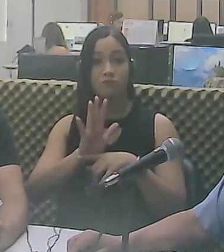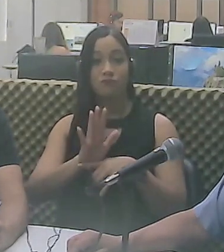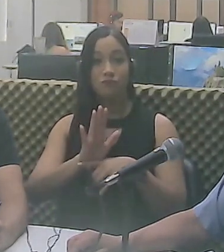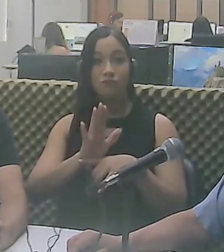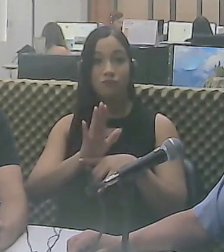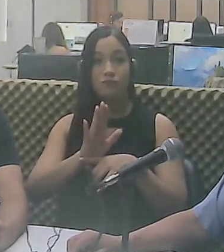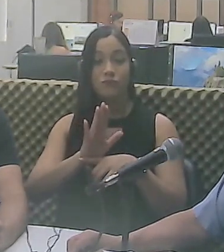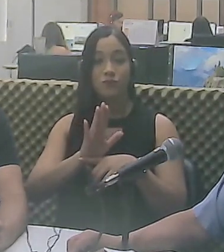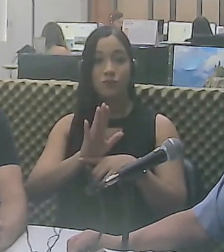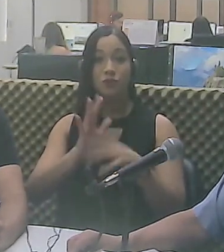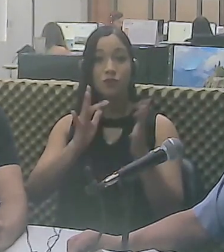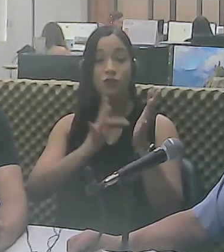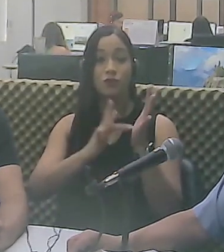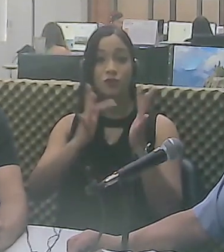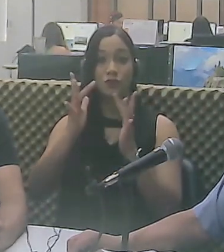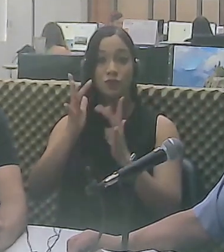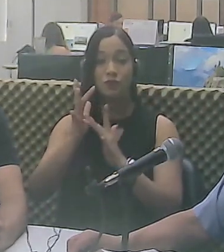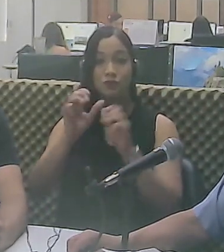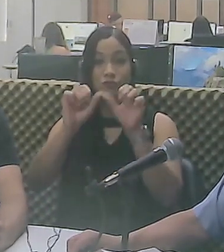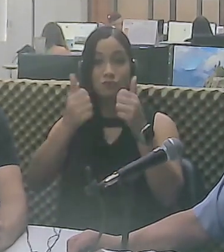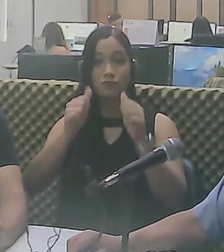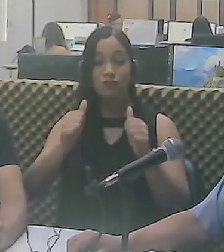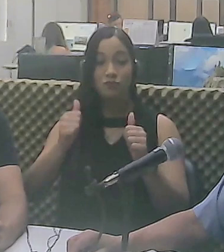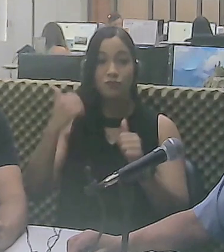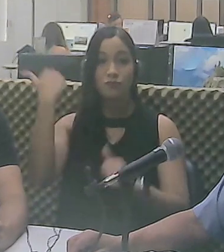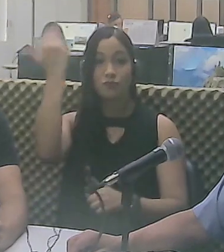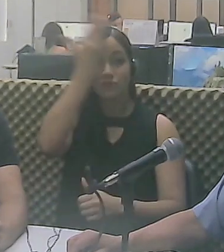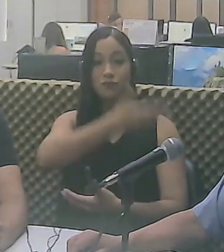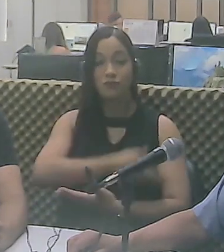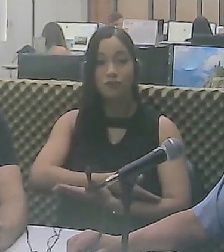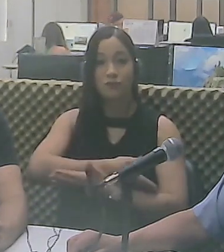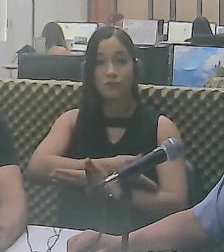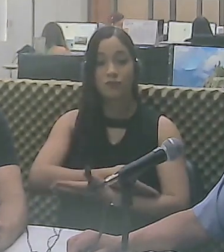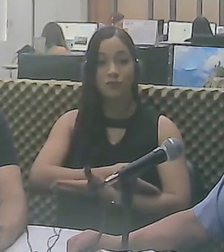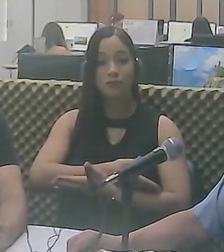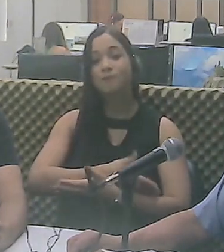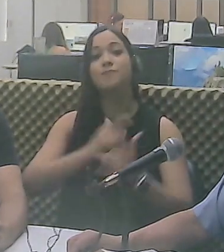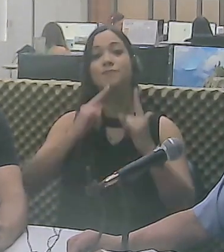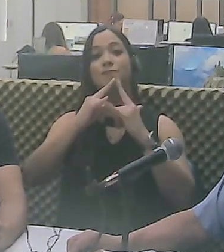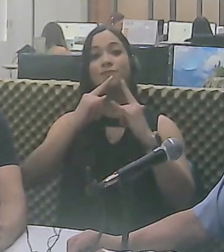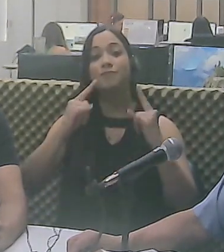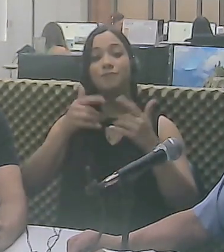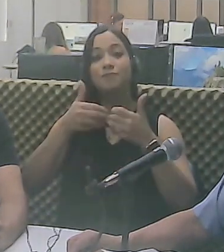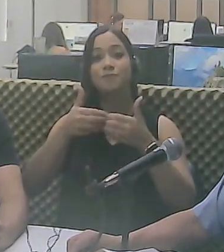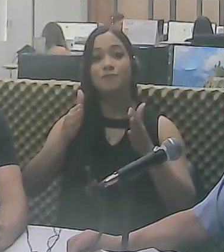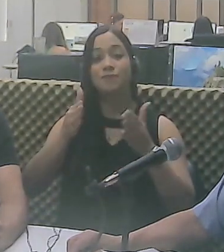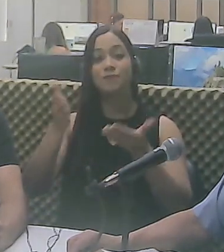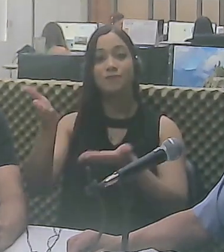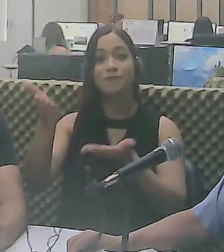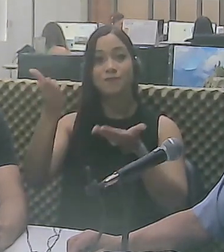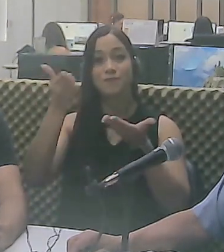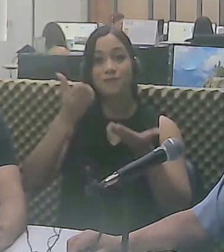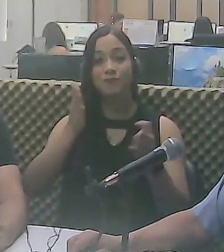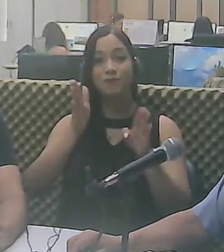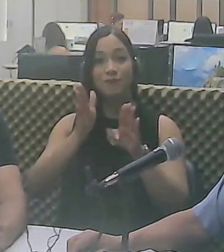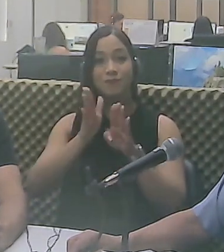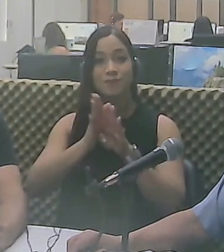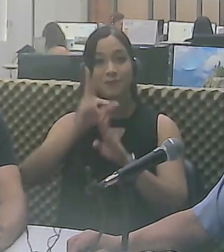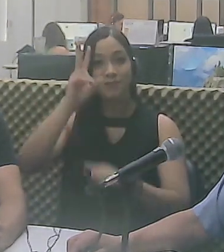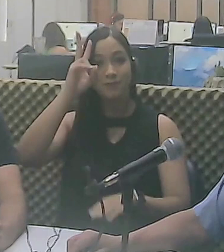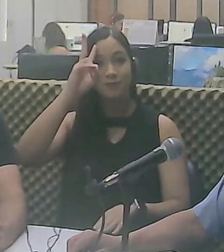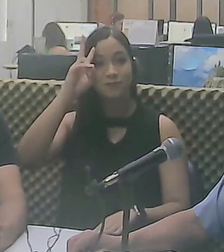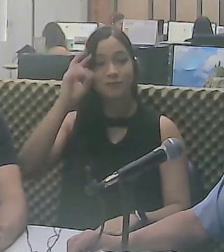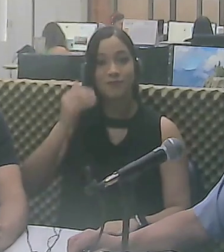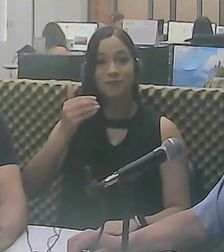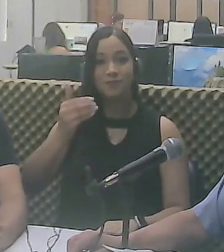altar com imagens de Jesus Cristo e de Nossa Senhora da Abadia a barraca Vai ficar aberta ao público até a próxima segunda-feira